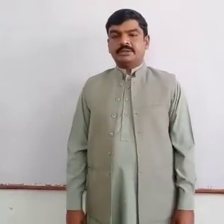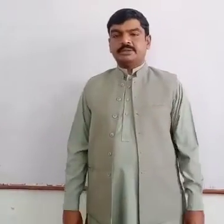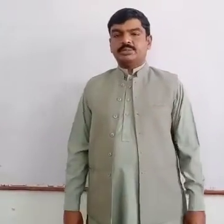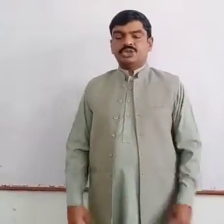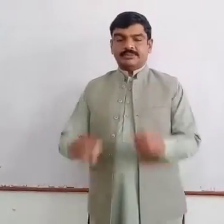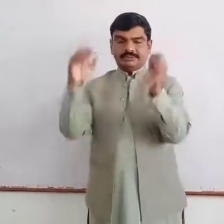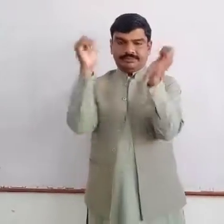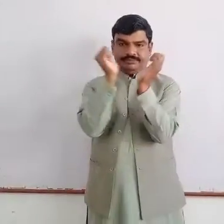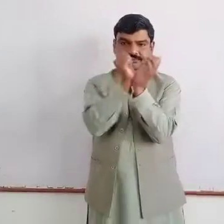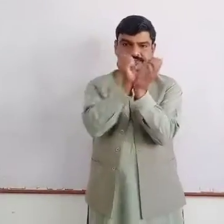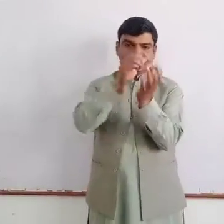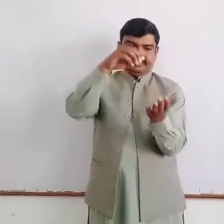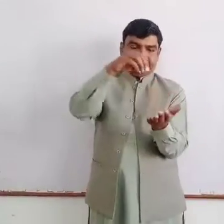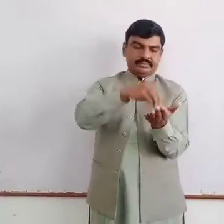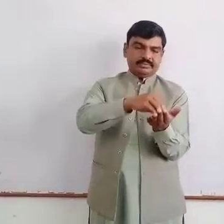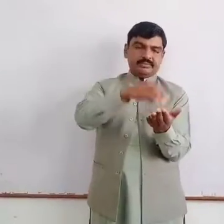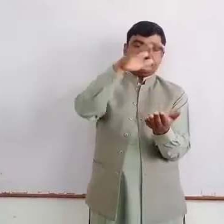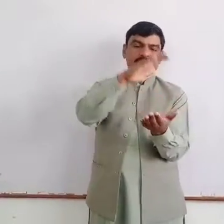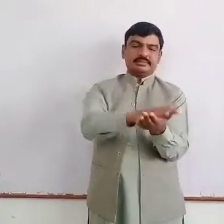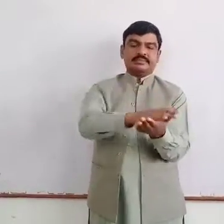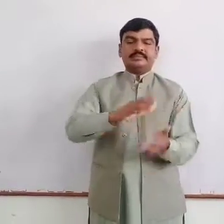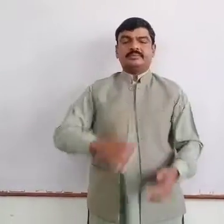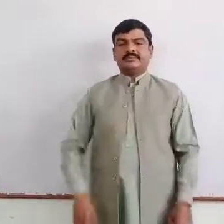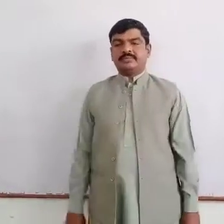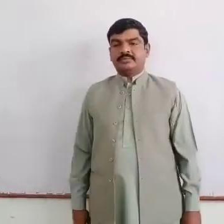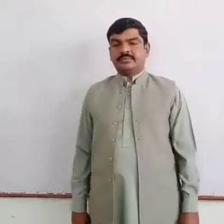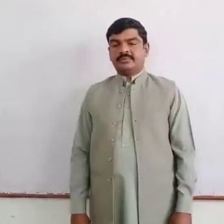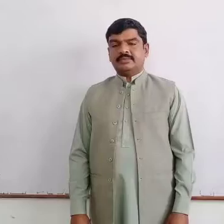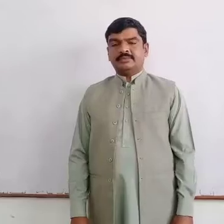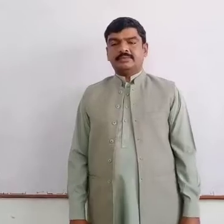मुज्रम मक्यी